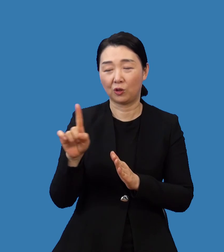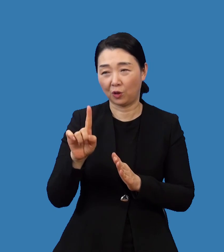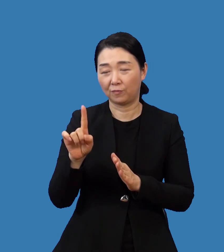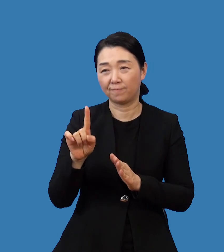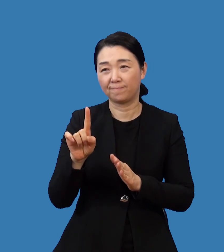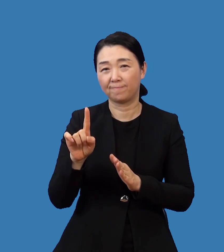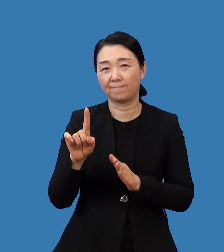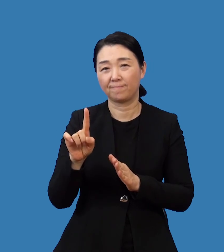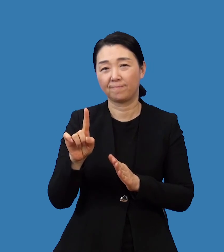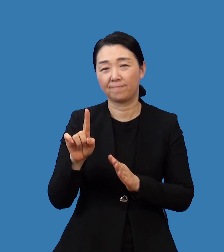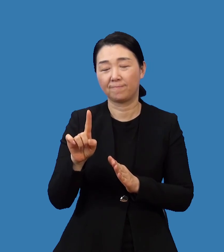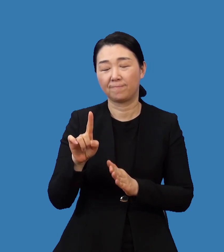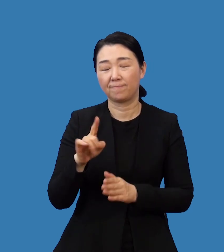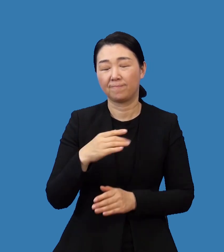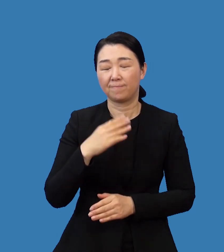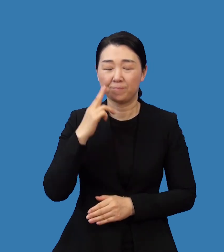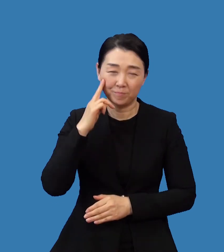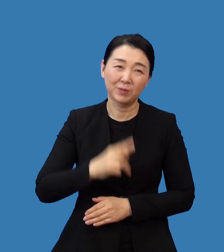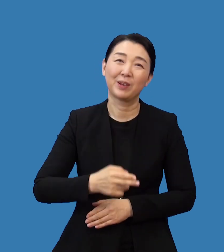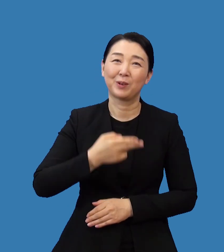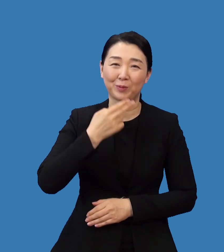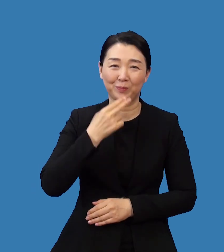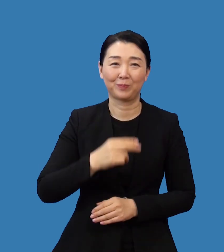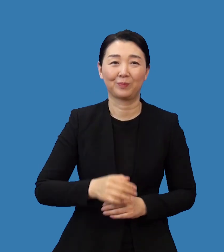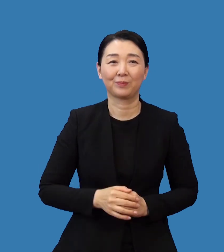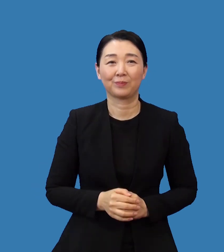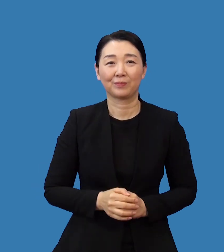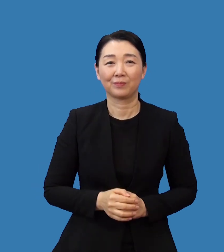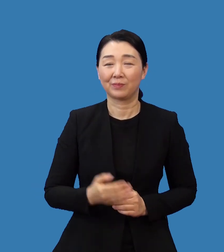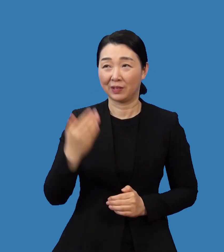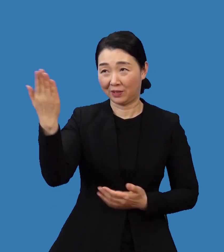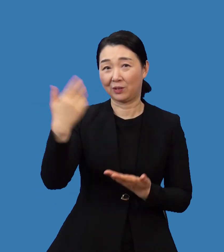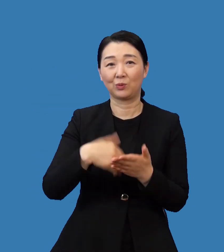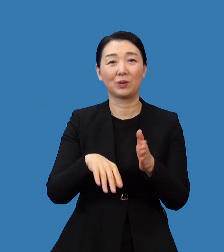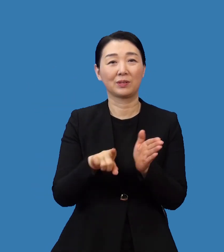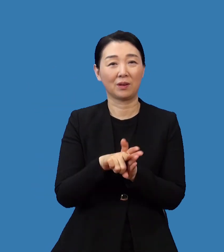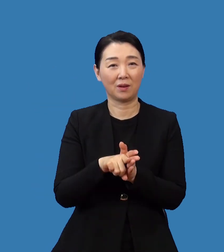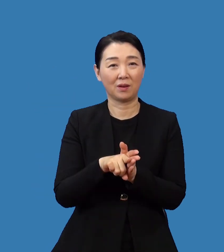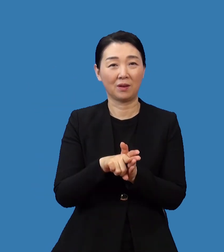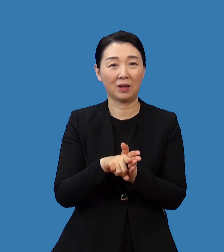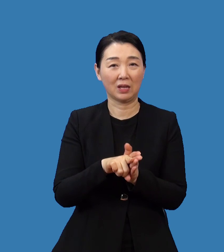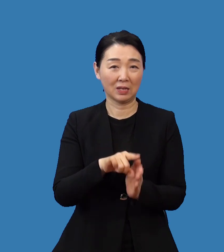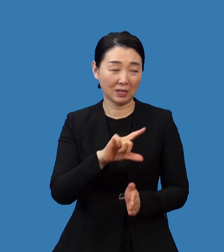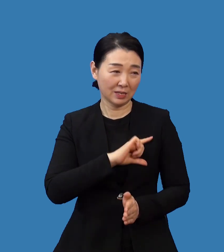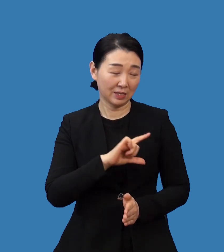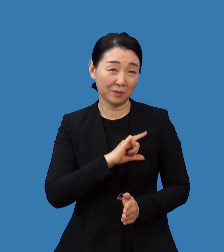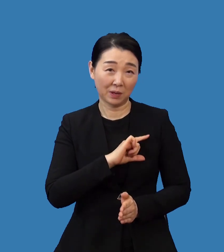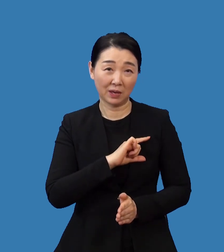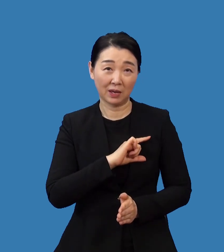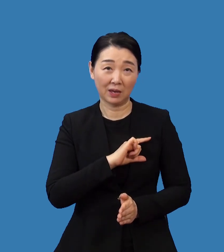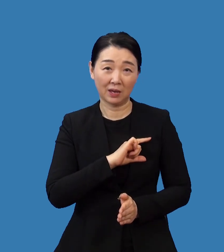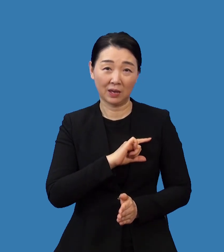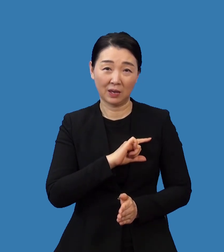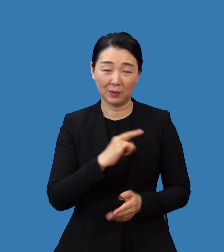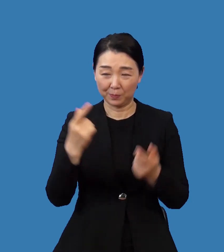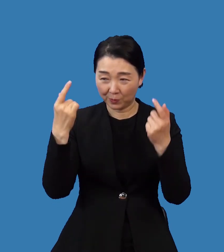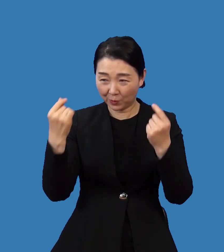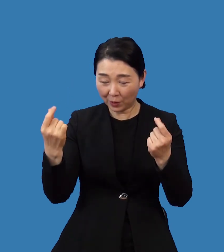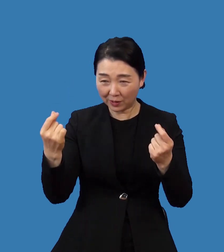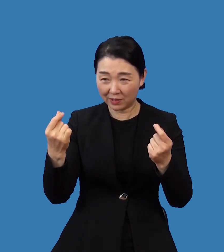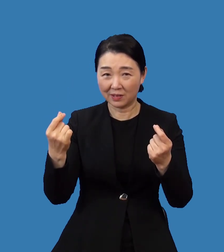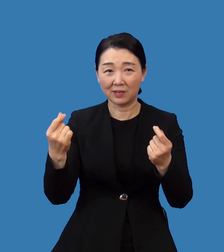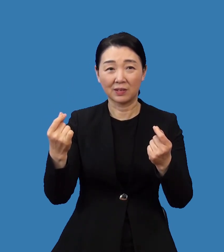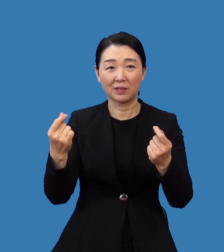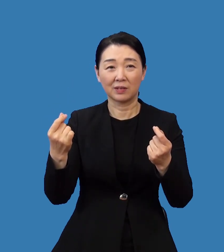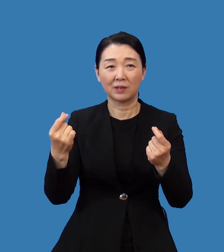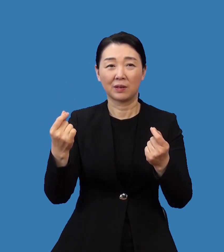것도 너무 비천한 것은 없습니다. 당신을 위해서란 이름의 빛깔과 어우러져